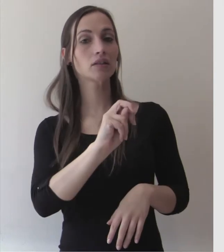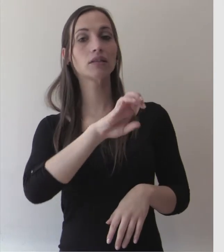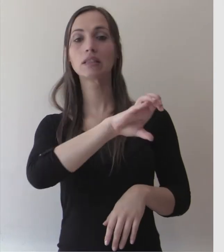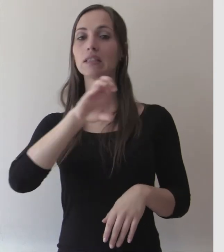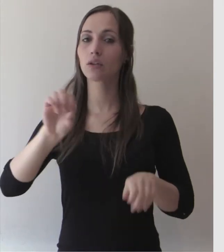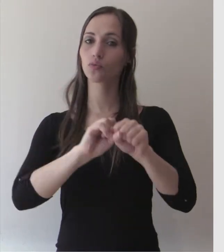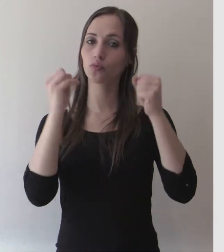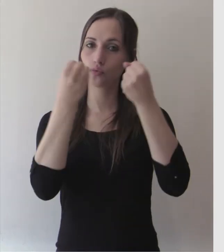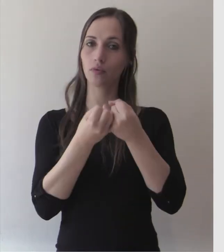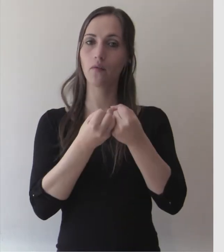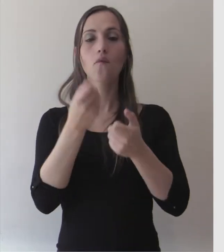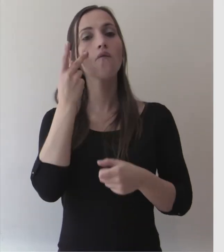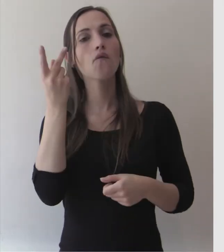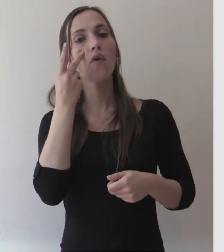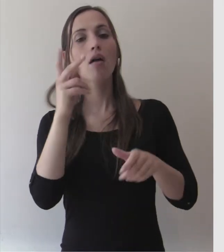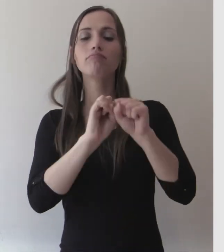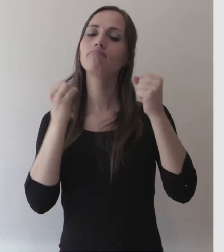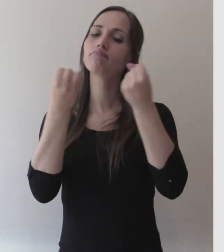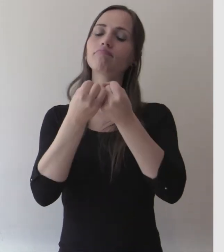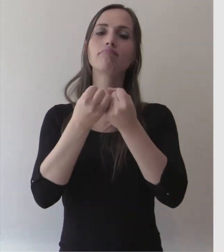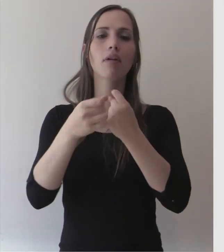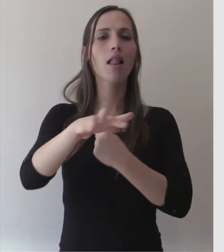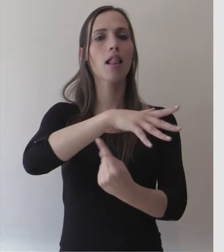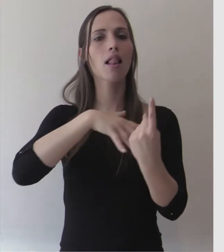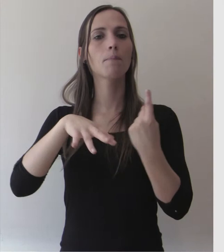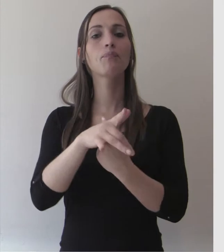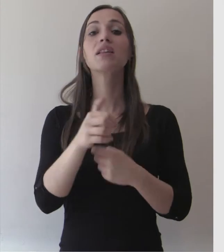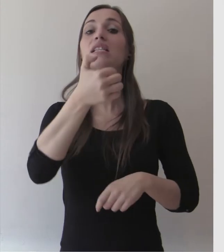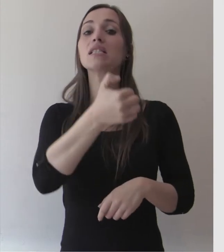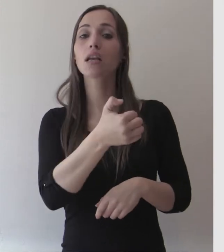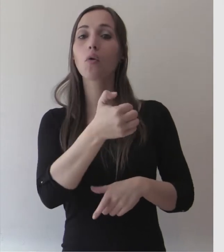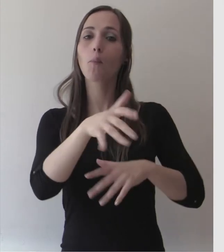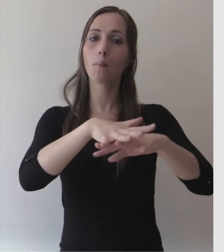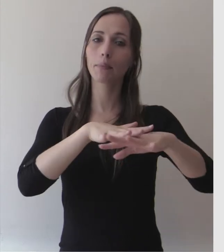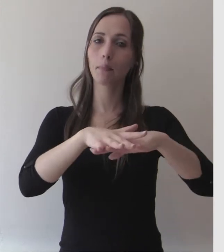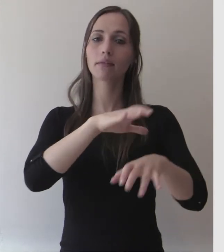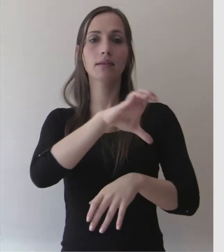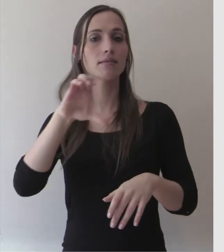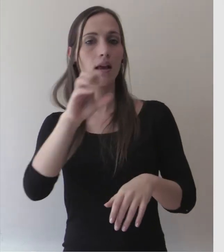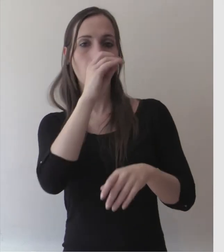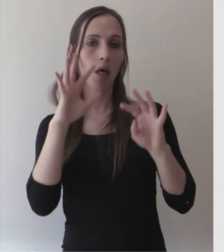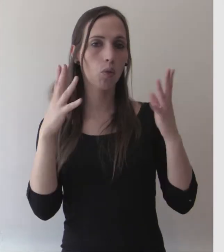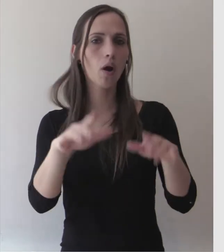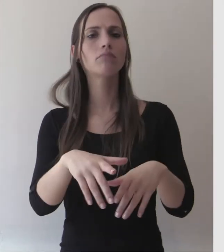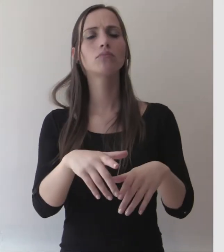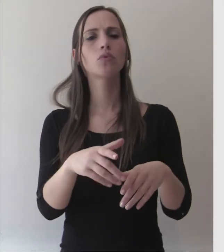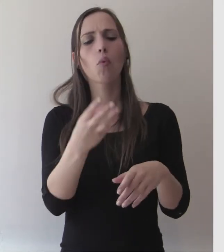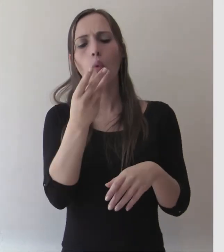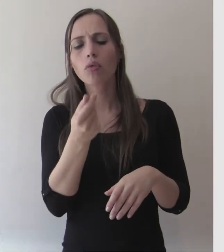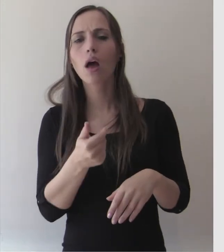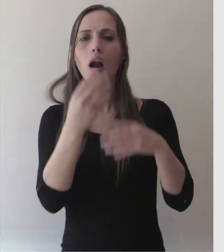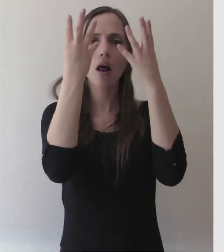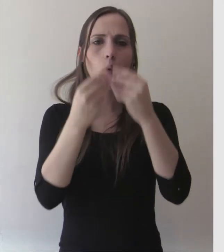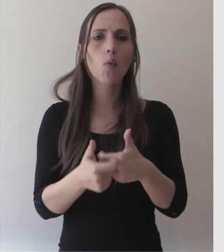3. Ciências sociais, viver em sociedade. 5. Matemática e ciências naturais, contar,